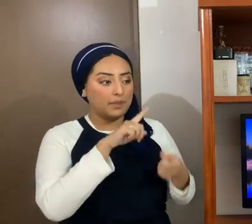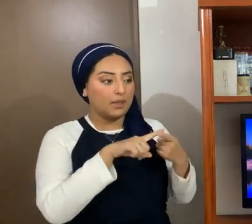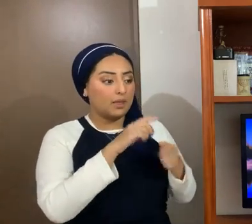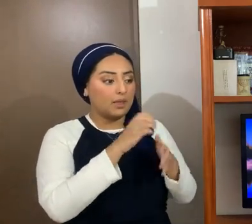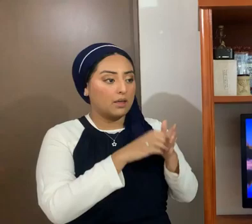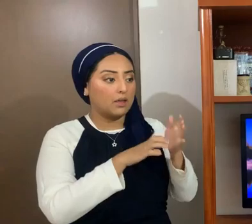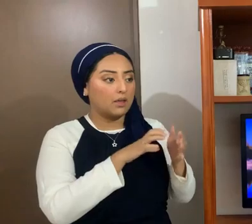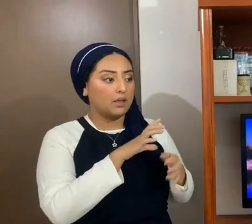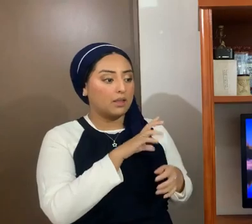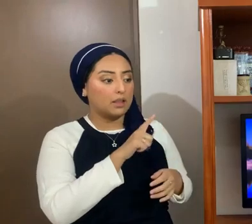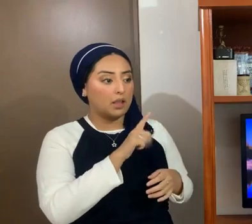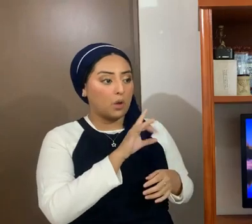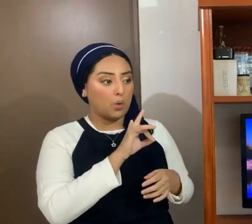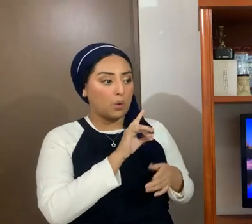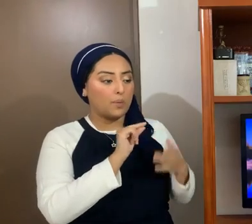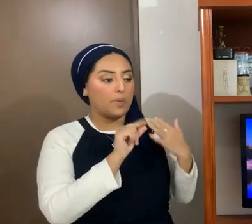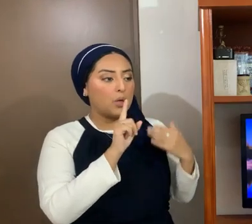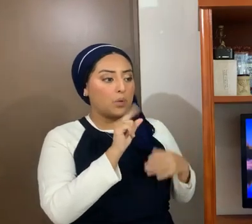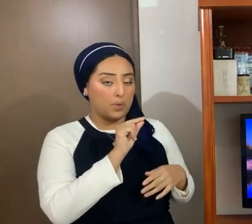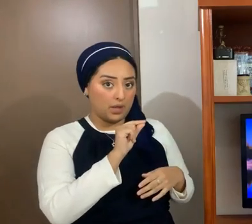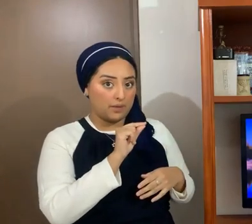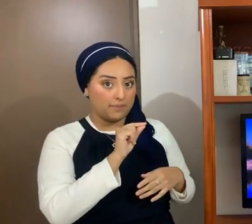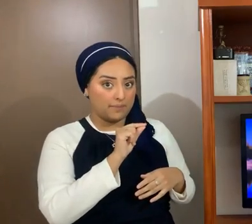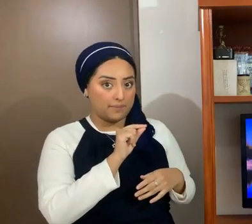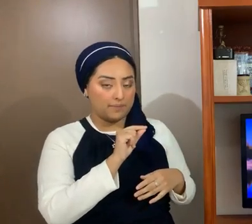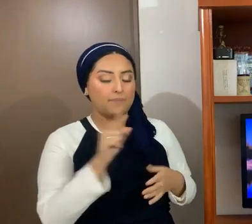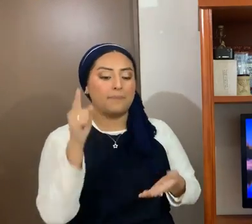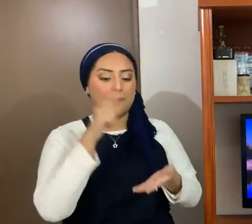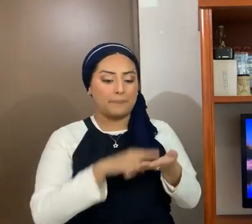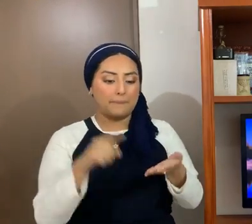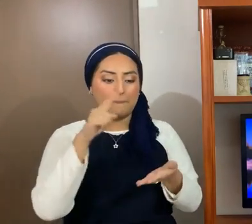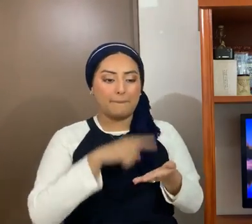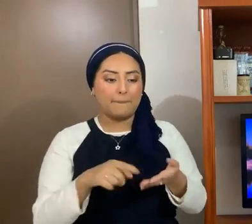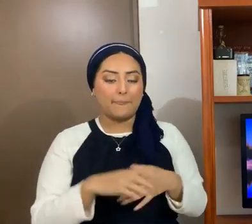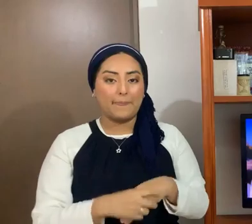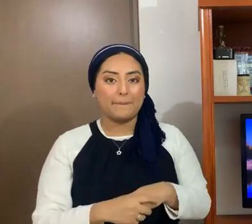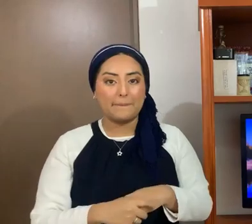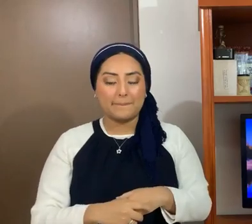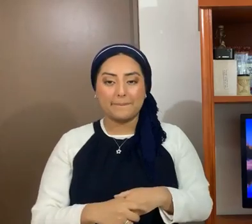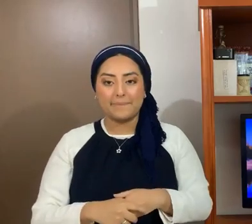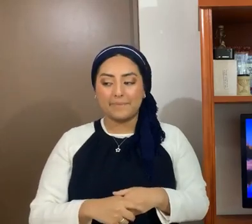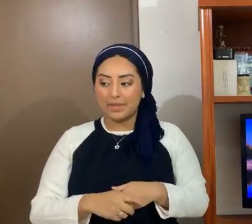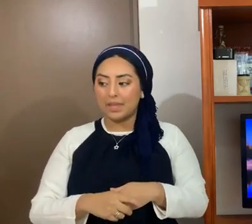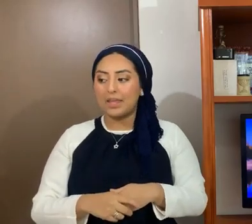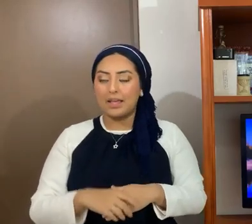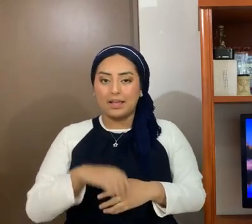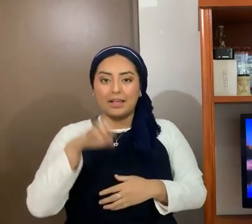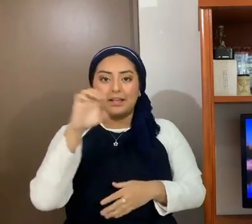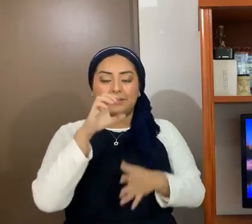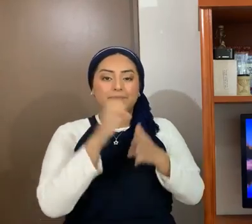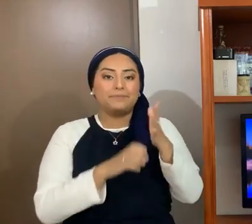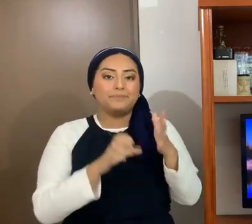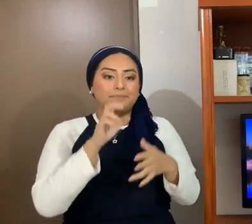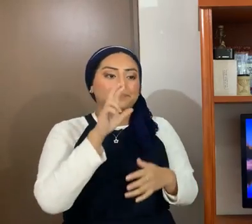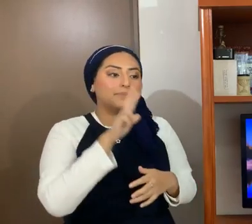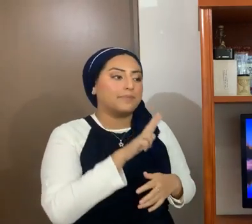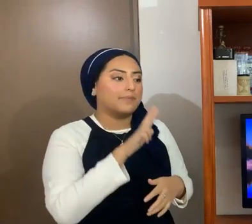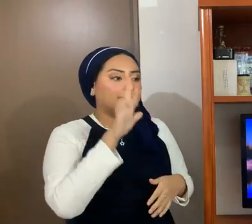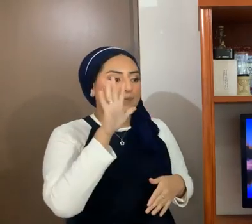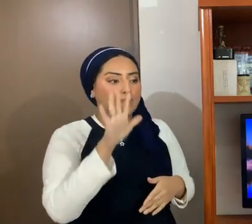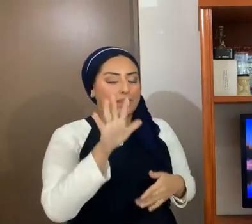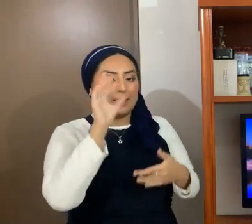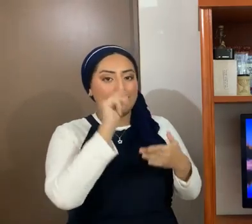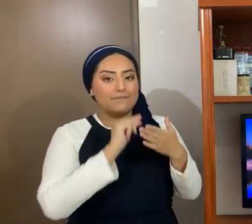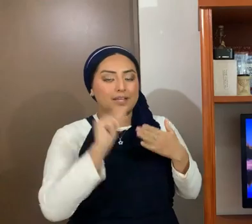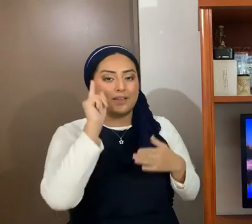hasta el capítulo 38, verso 20. Y vamos para allá. Vamos a Éxodo 35,